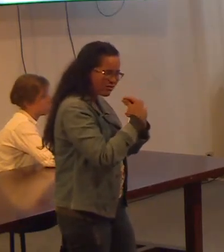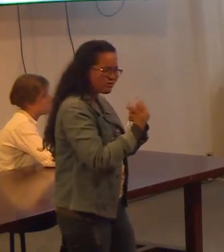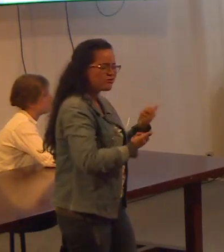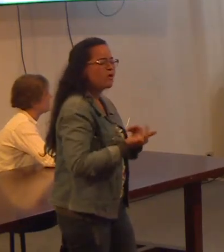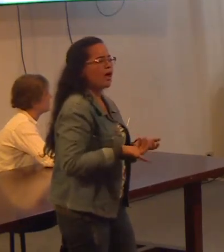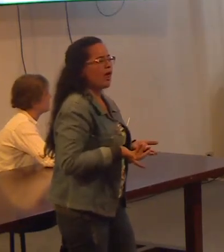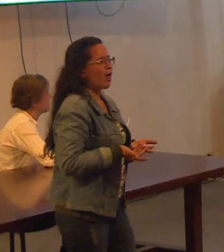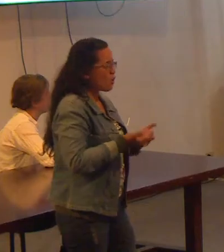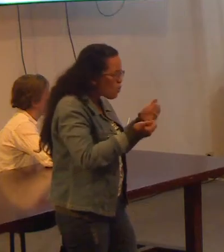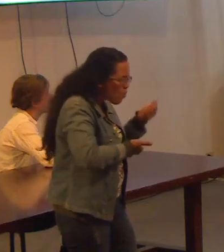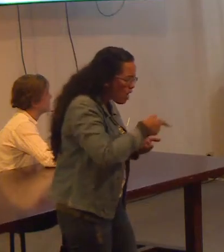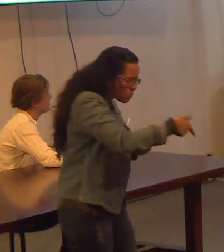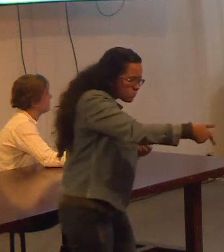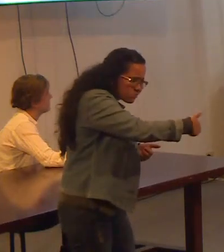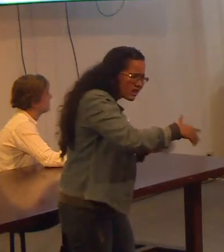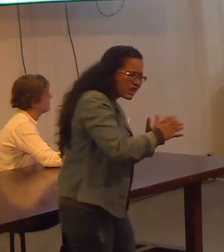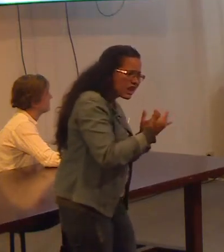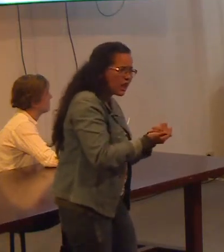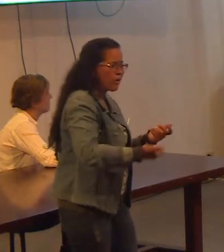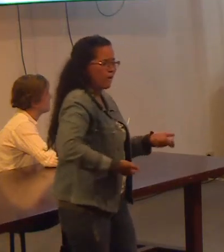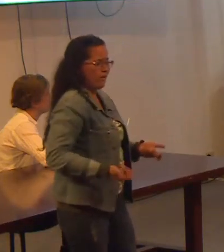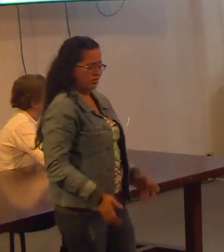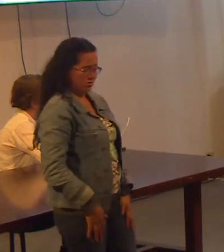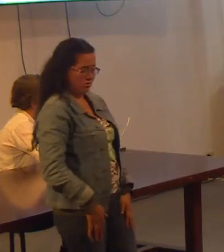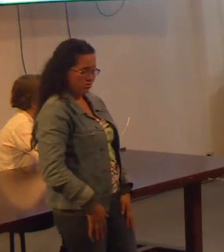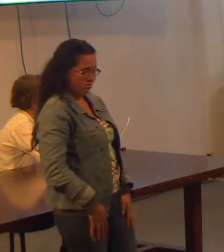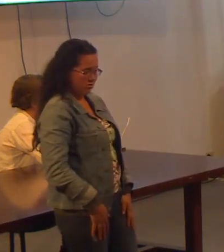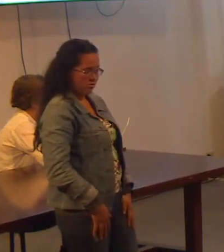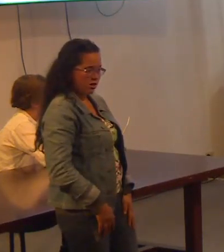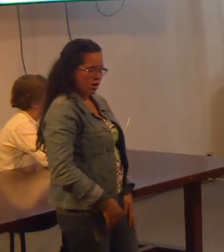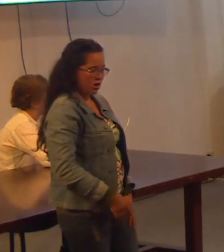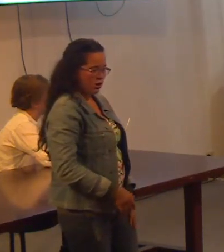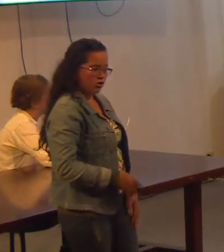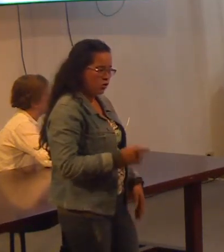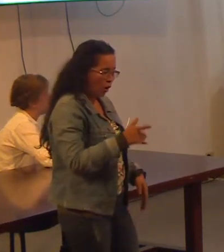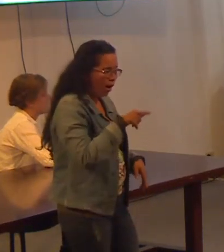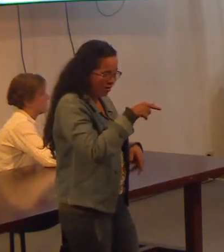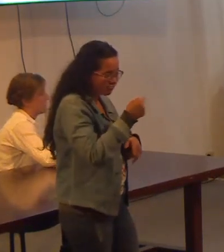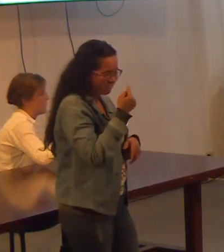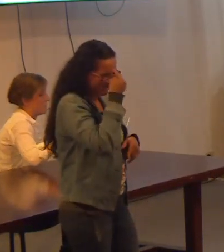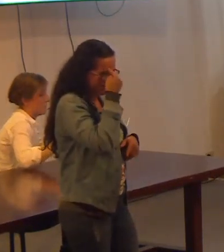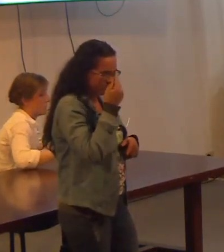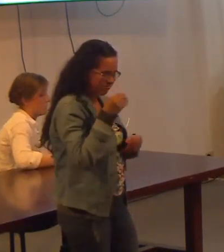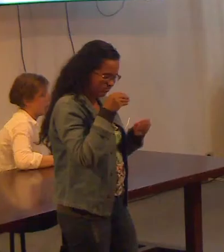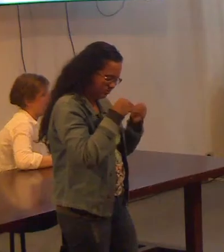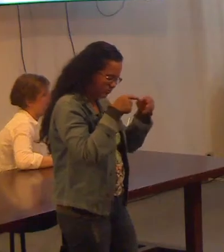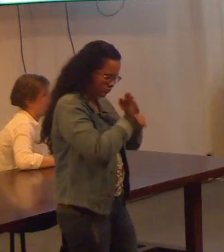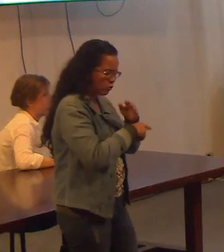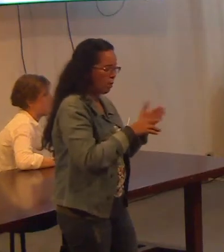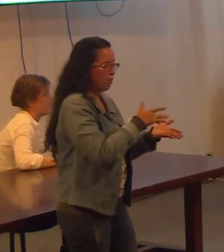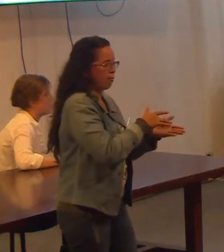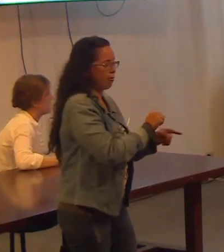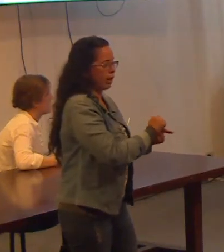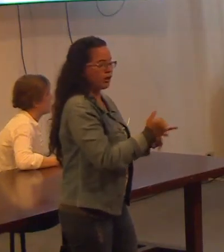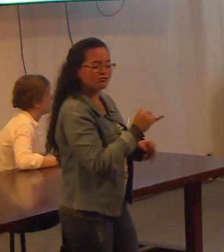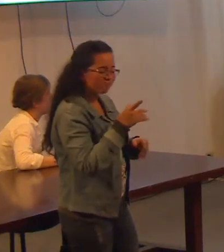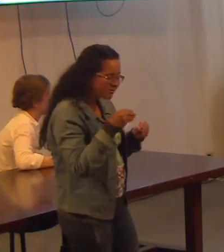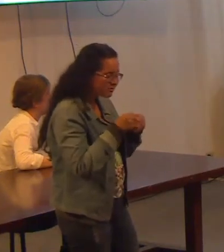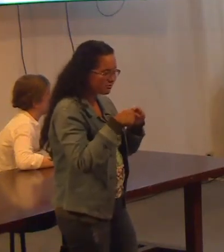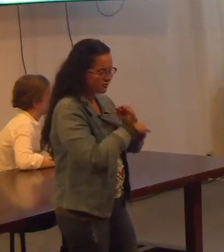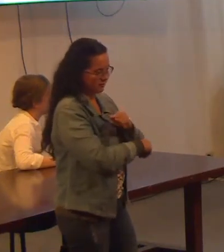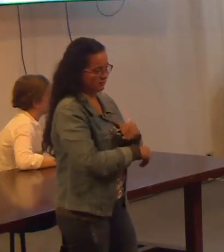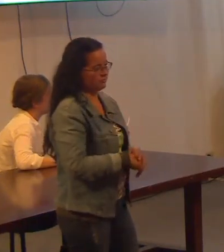a la que me voy a afrontar y no quedarme simplemente en el campo de acción de la práctica. Bueno, los docentes en formación expresaron